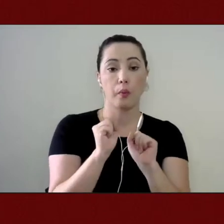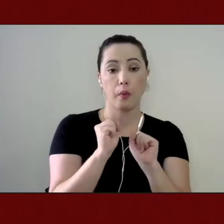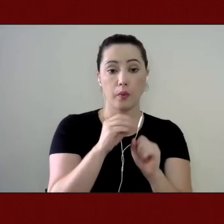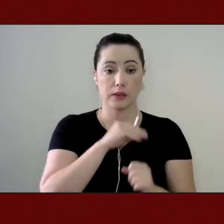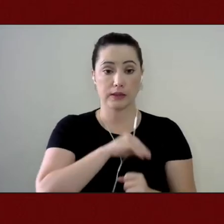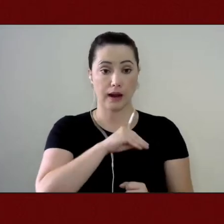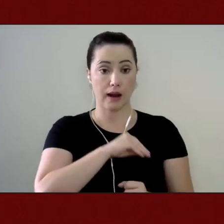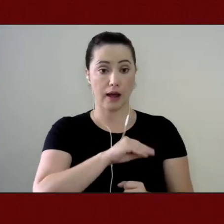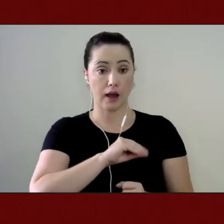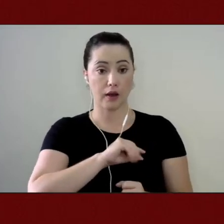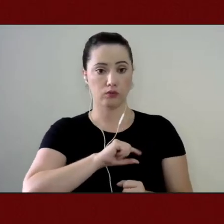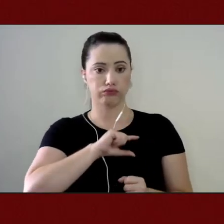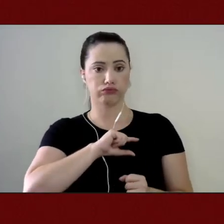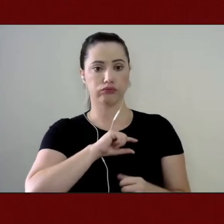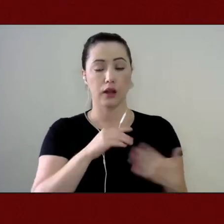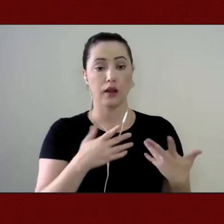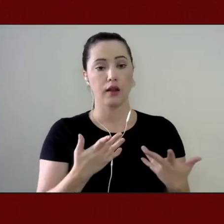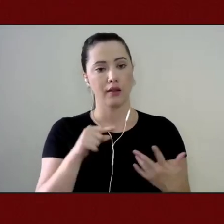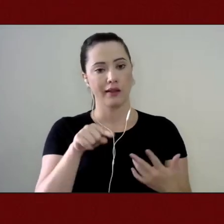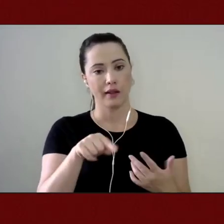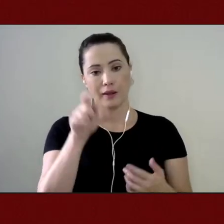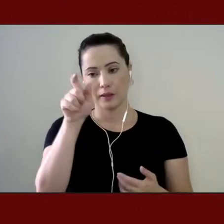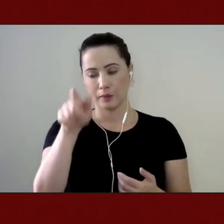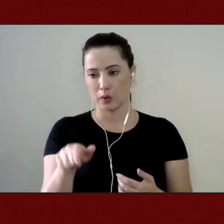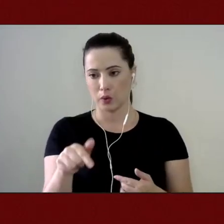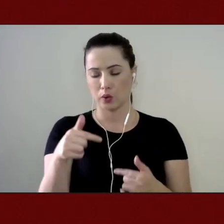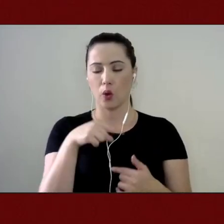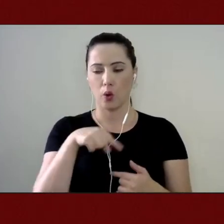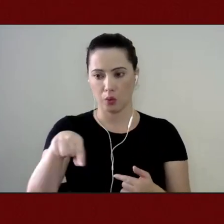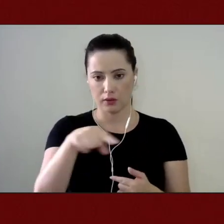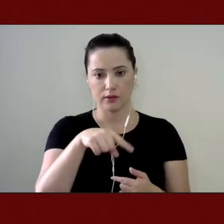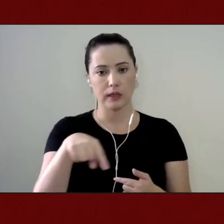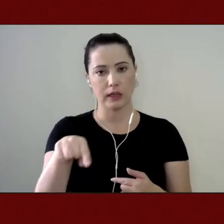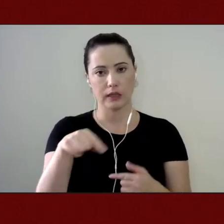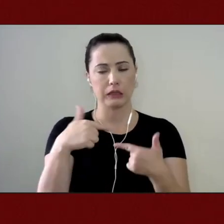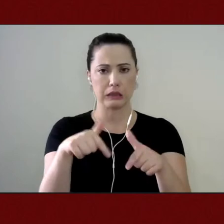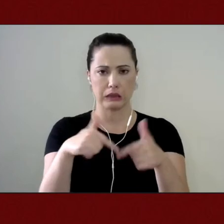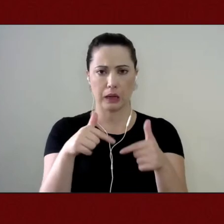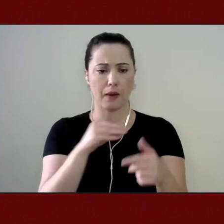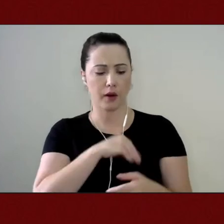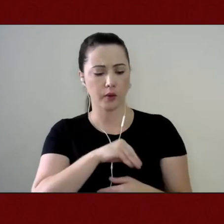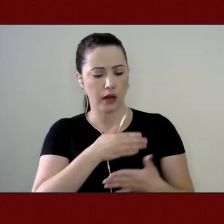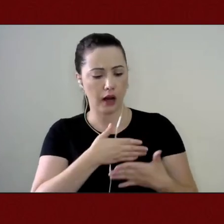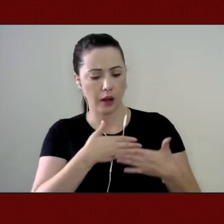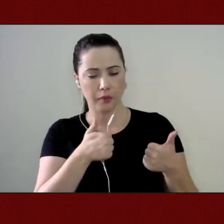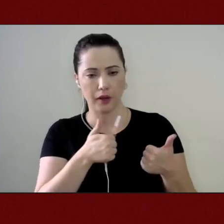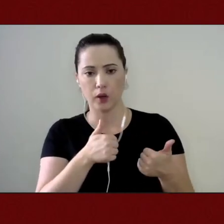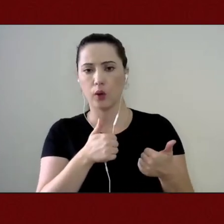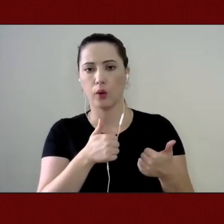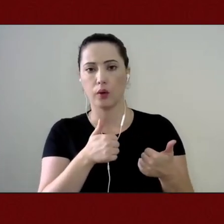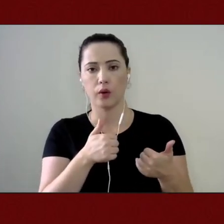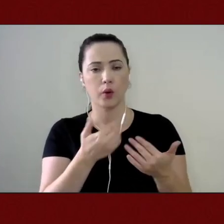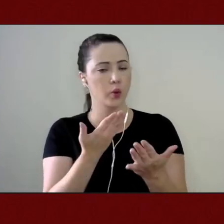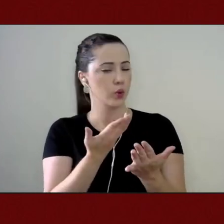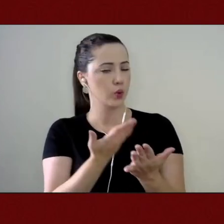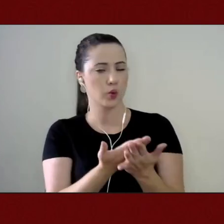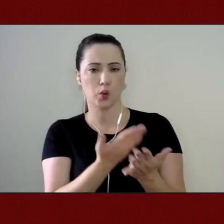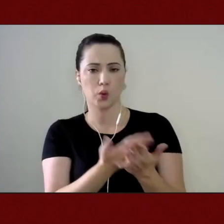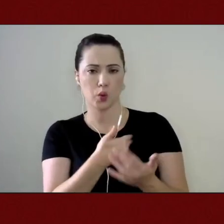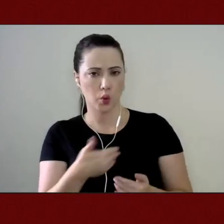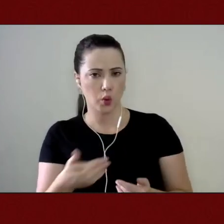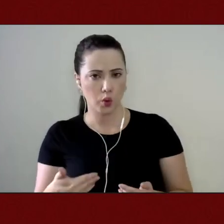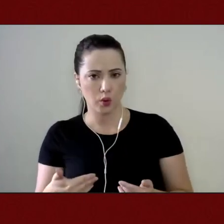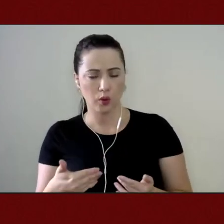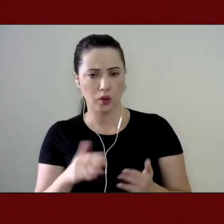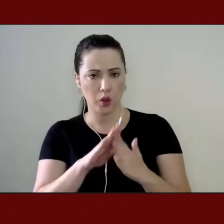maior, esses tiraram seus filhos da escola pública e foram todos para as escolas privadas, né, dando uma educação